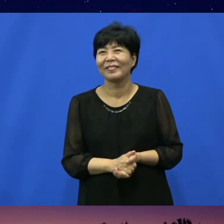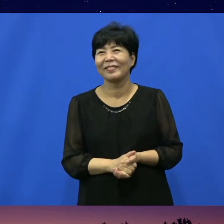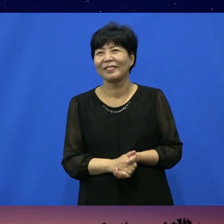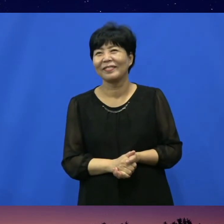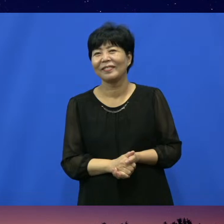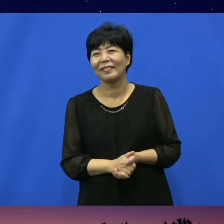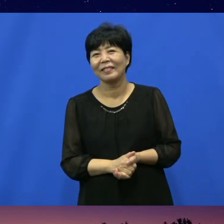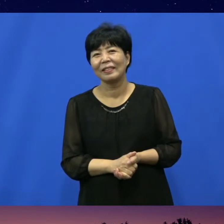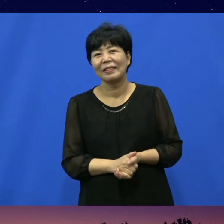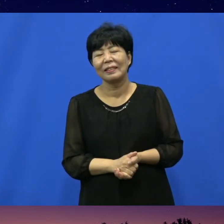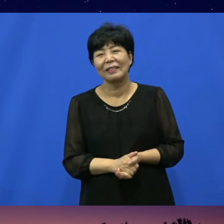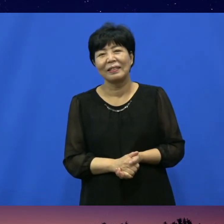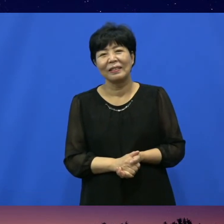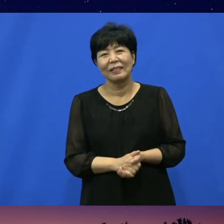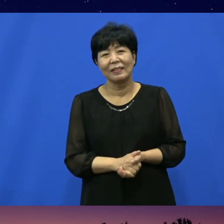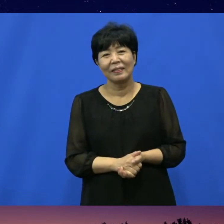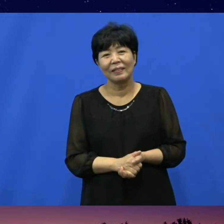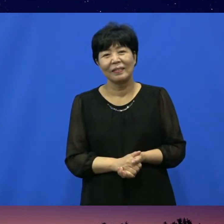그러니까